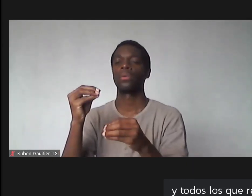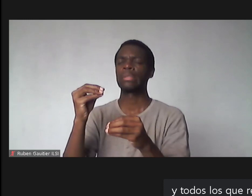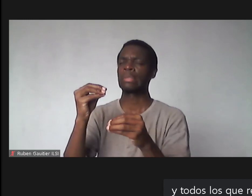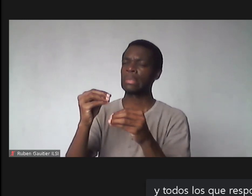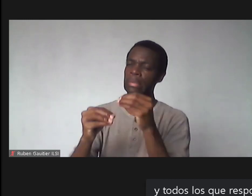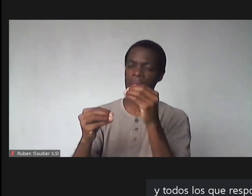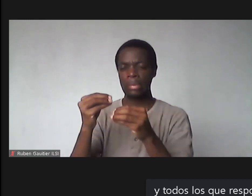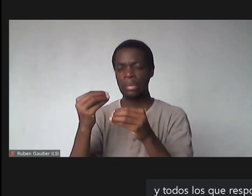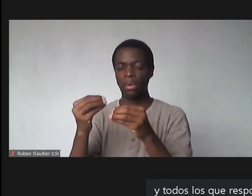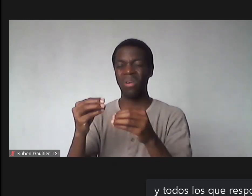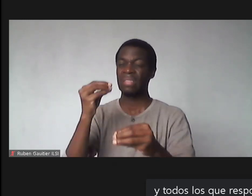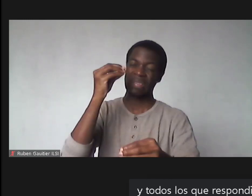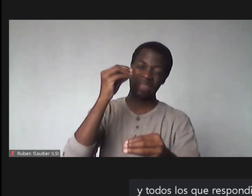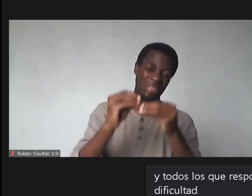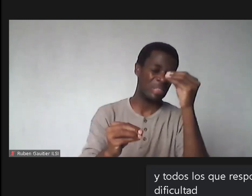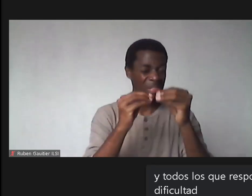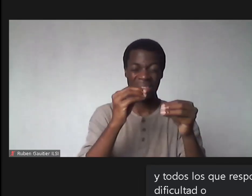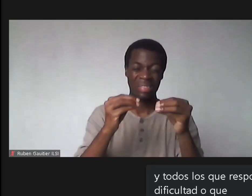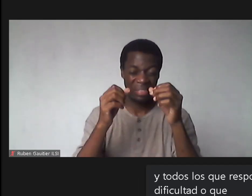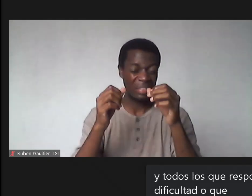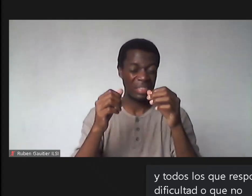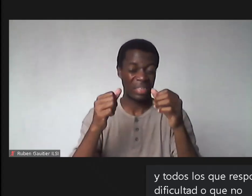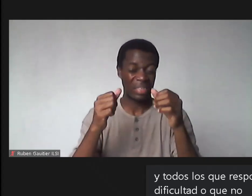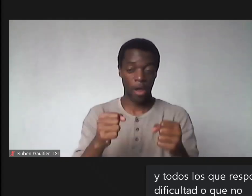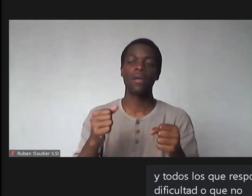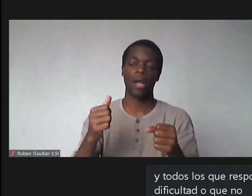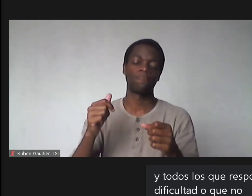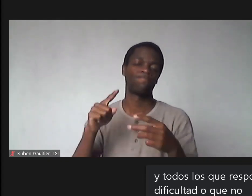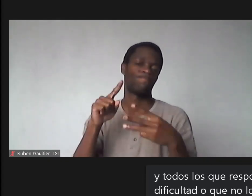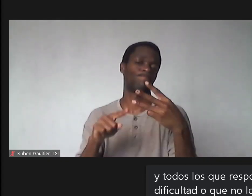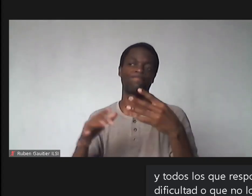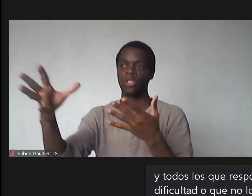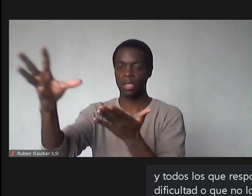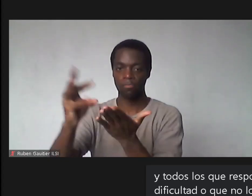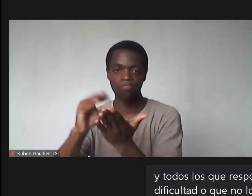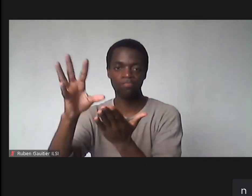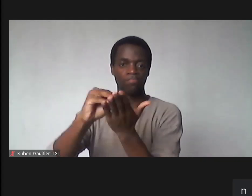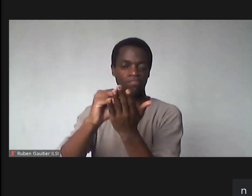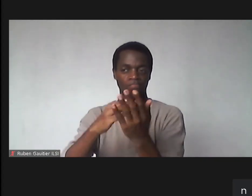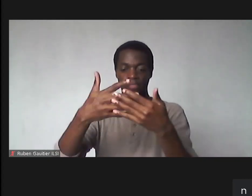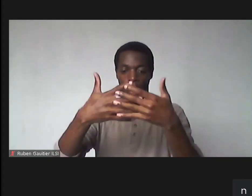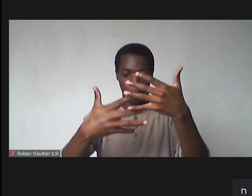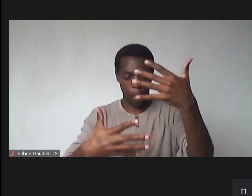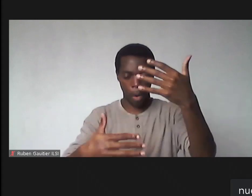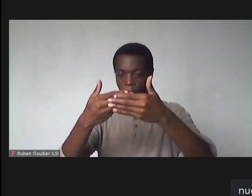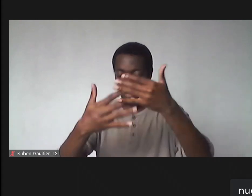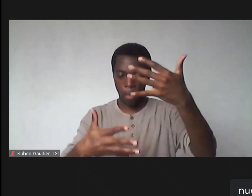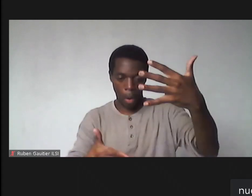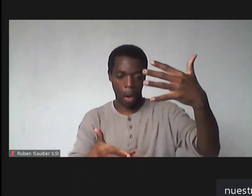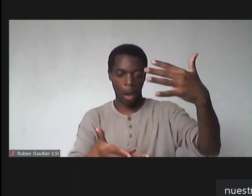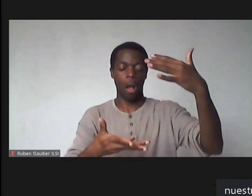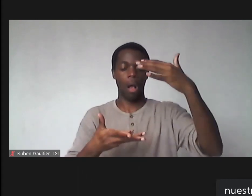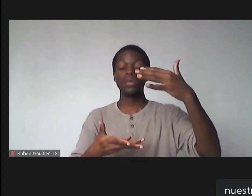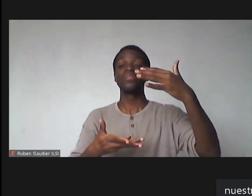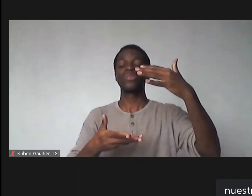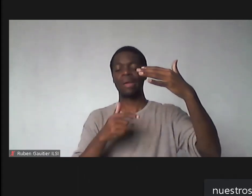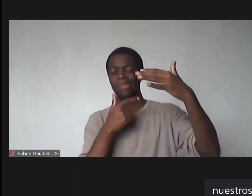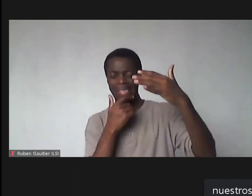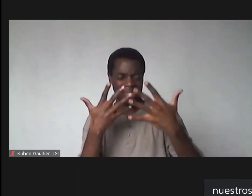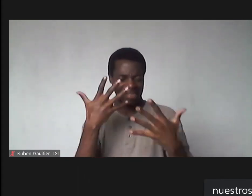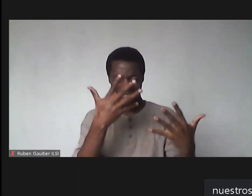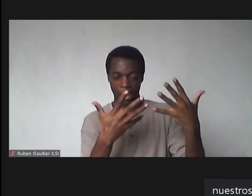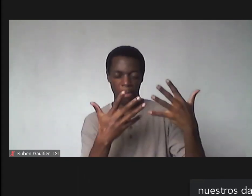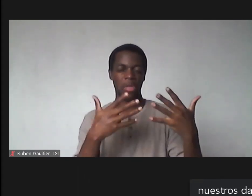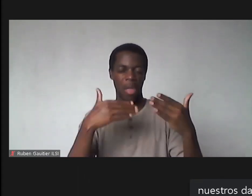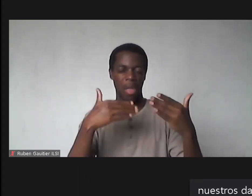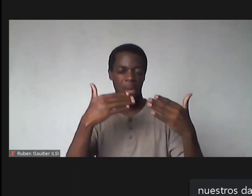discapacidad. Así que nuestro dato estaba súper grande. Después, empezando a estudiar un poco más, cambiamos esto y ahora